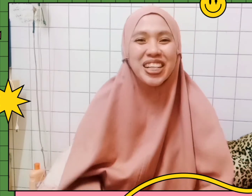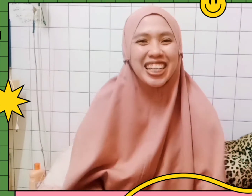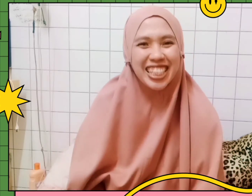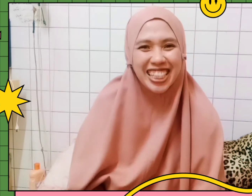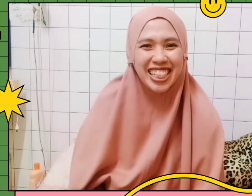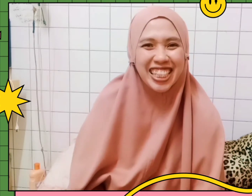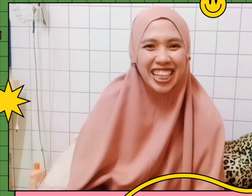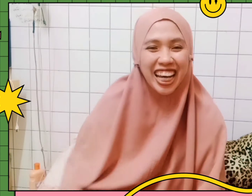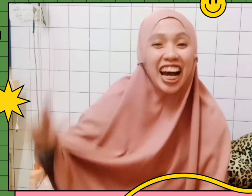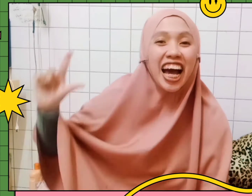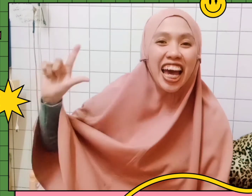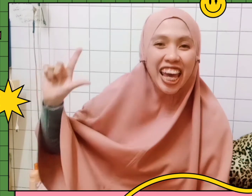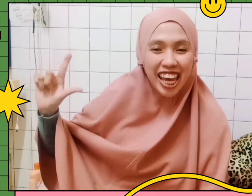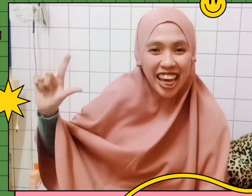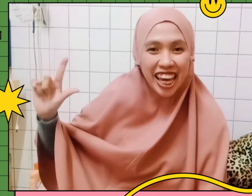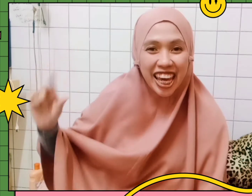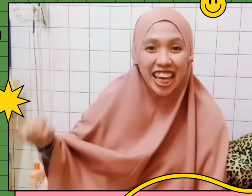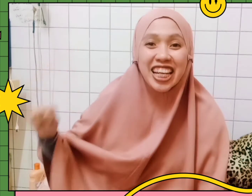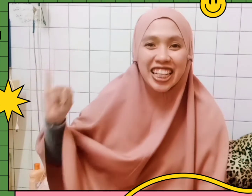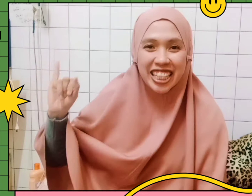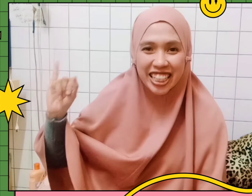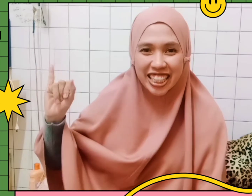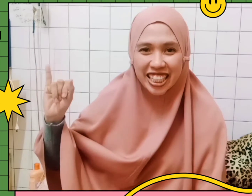aku Liha,